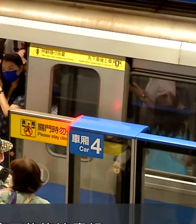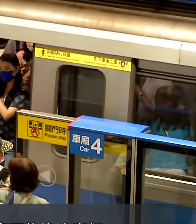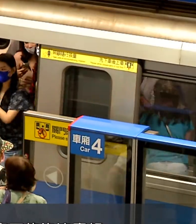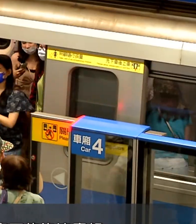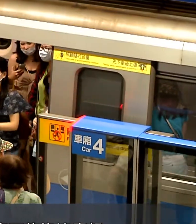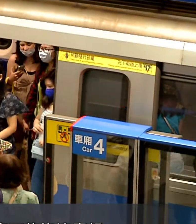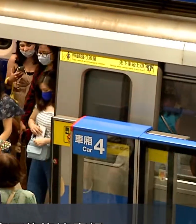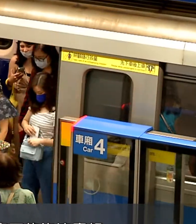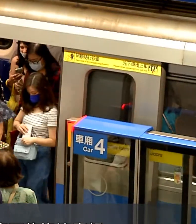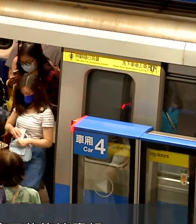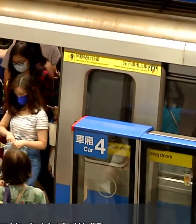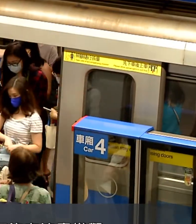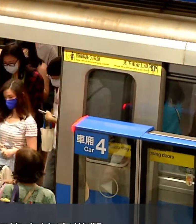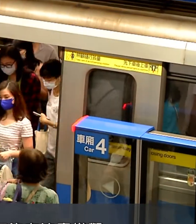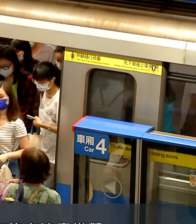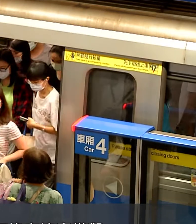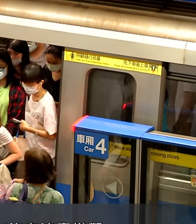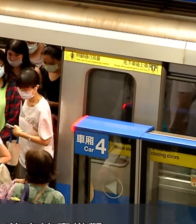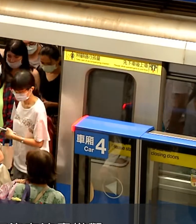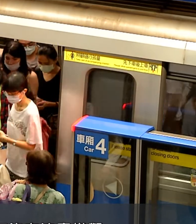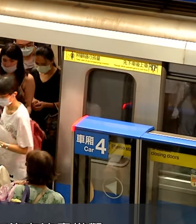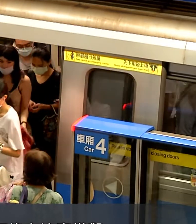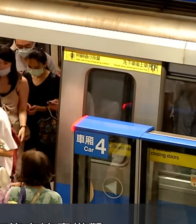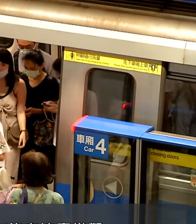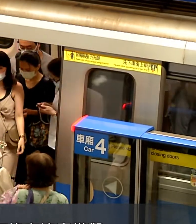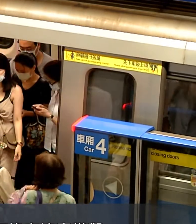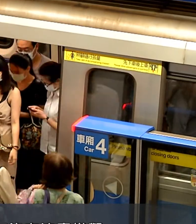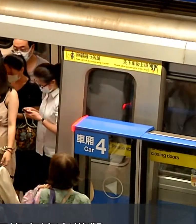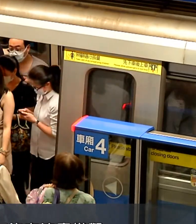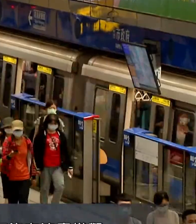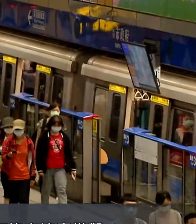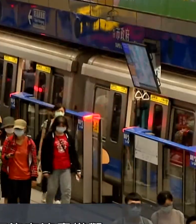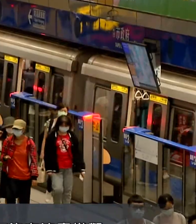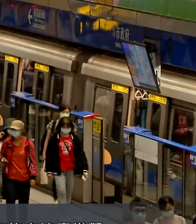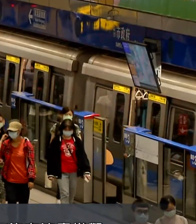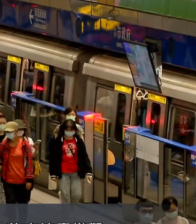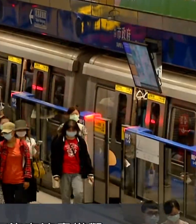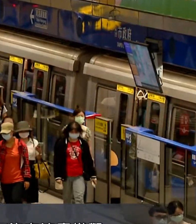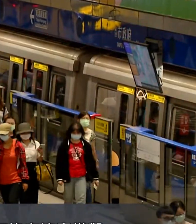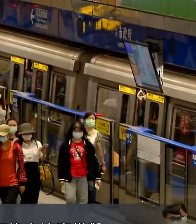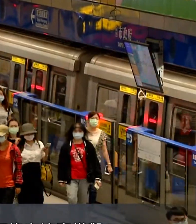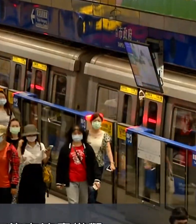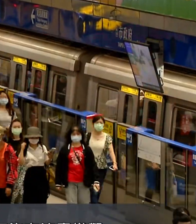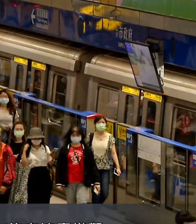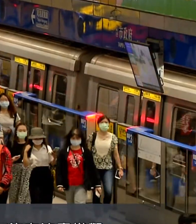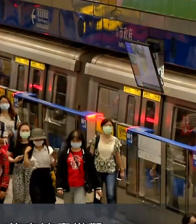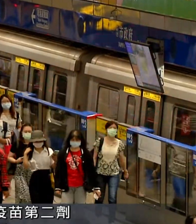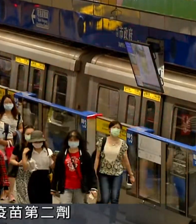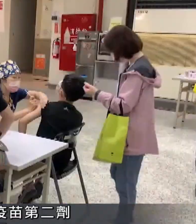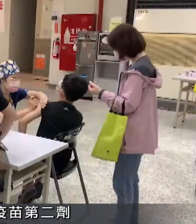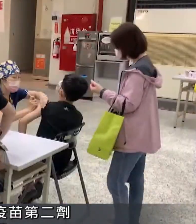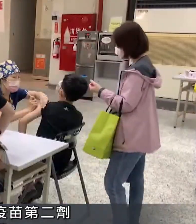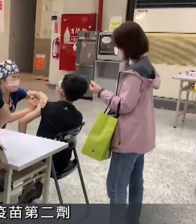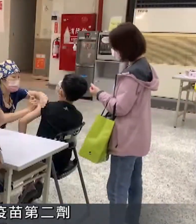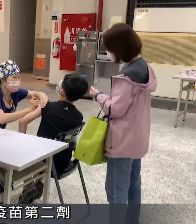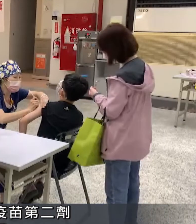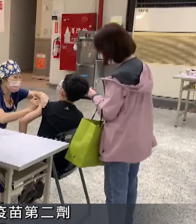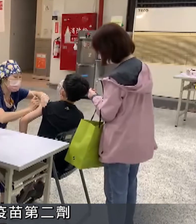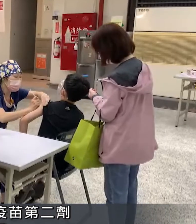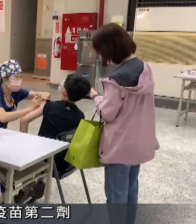可能没这么好。他个人认为，2周后病例数降到万例以下没有这么乐观。另外，辉瑞 BNT 儿童疫苗第二